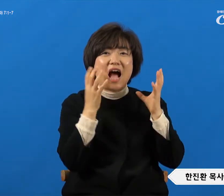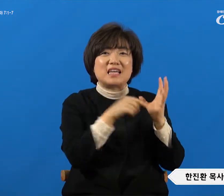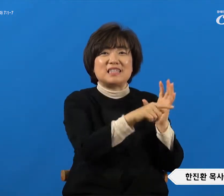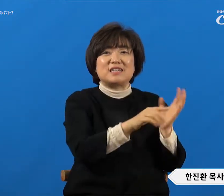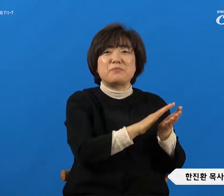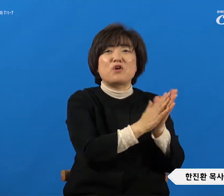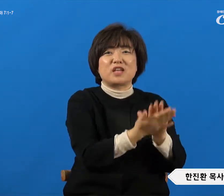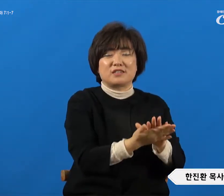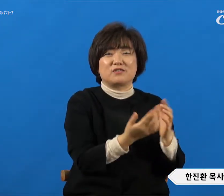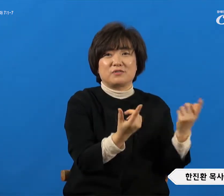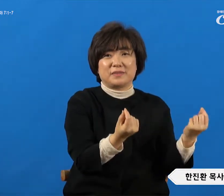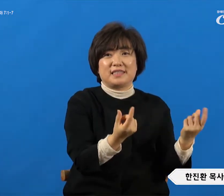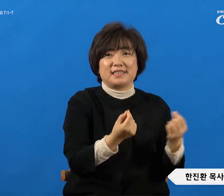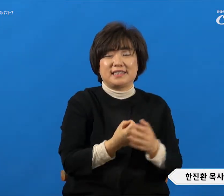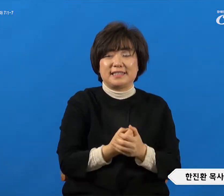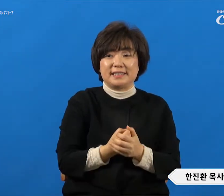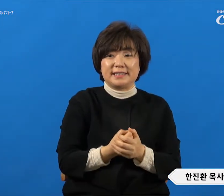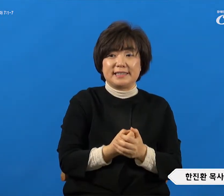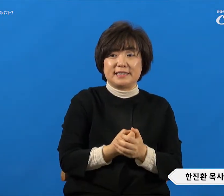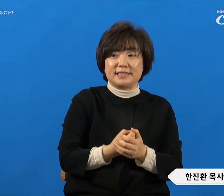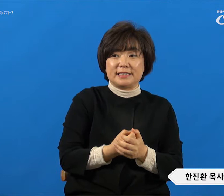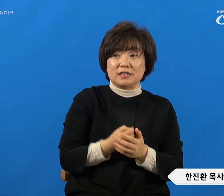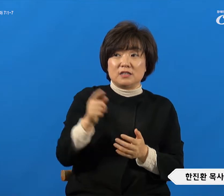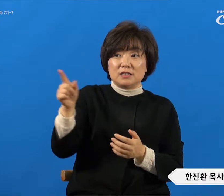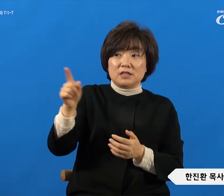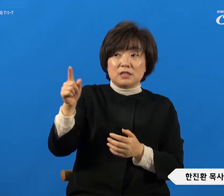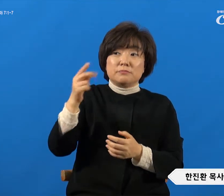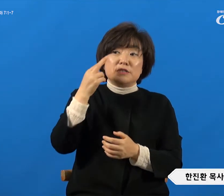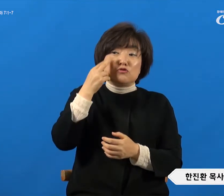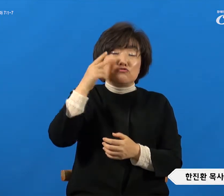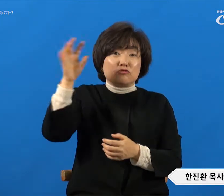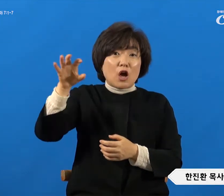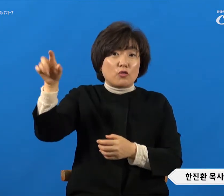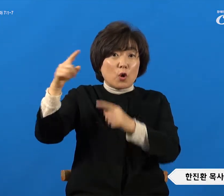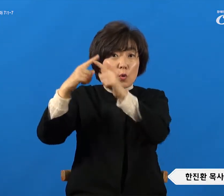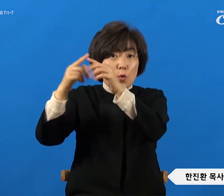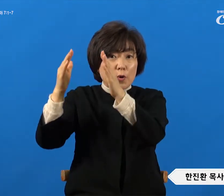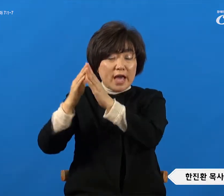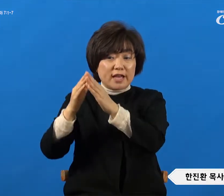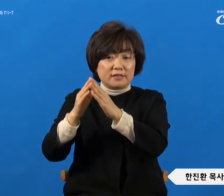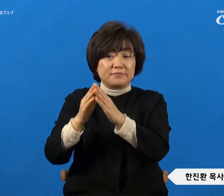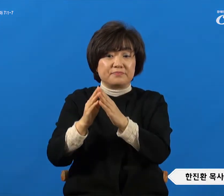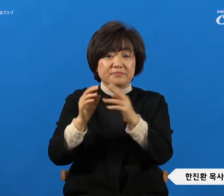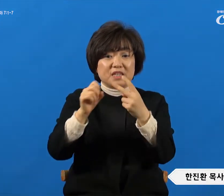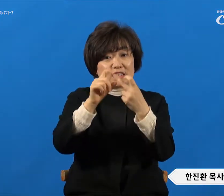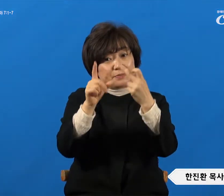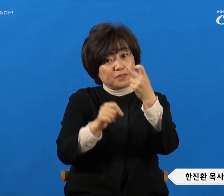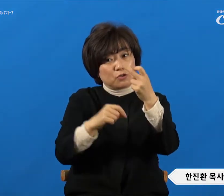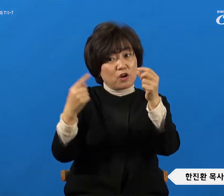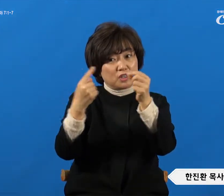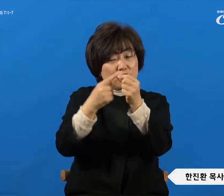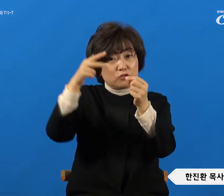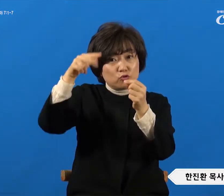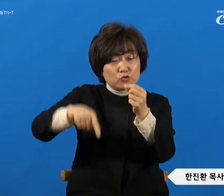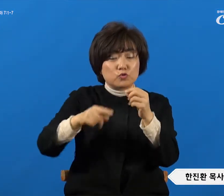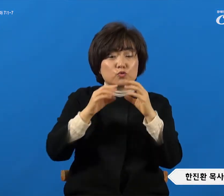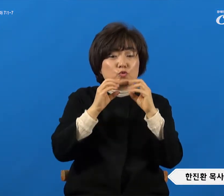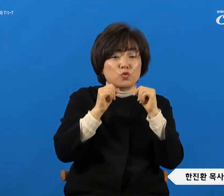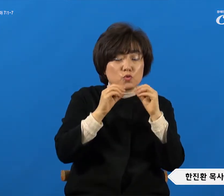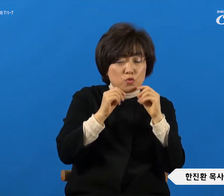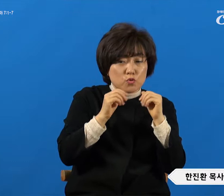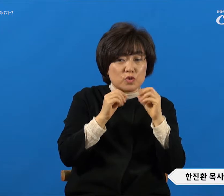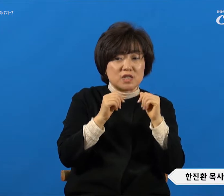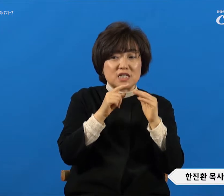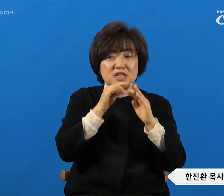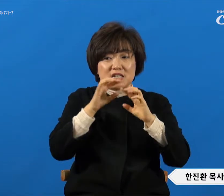릭 워렌 목사가 심무하는 세들백 교회는 12월 첫 주가 되면 토요일, 주일, 양일간을